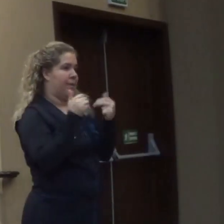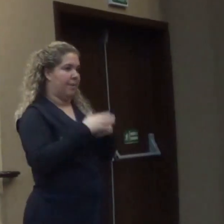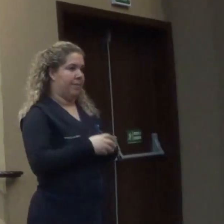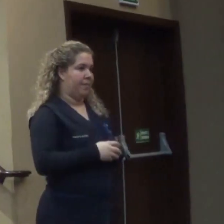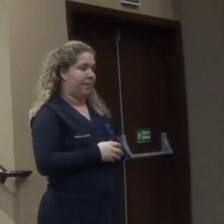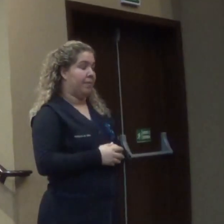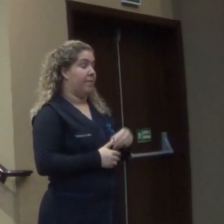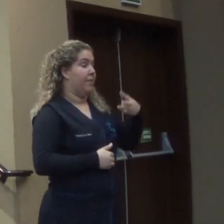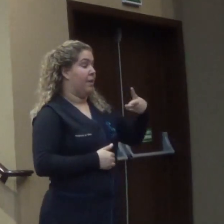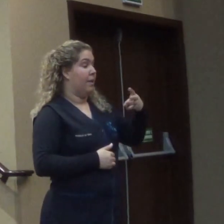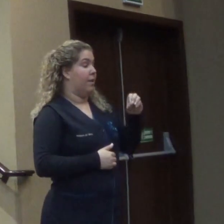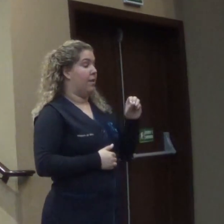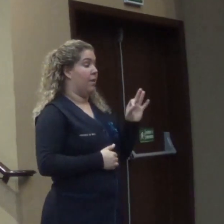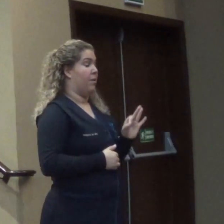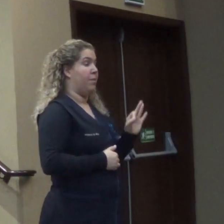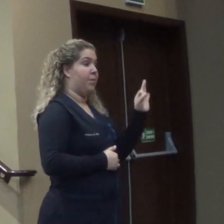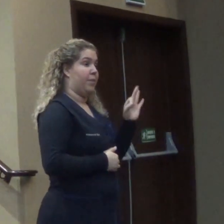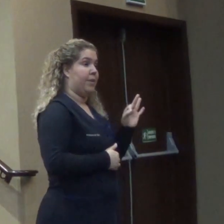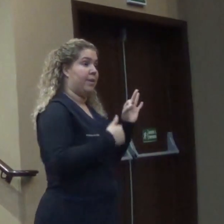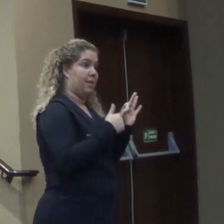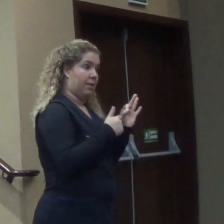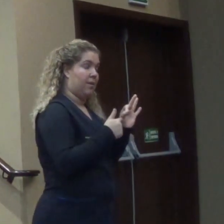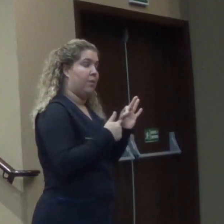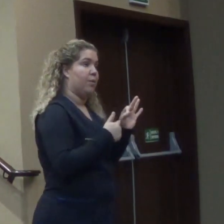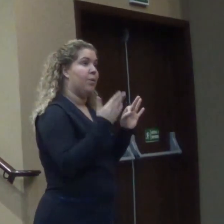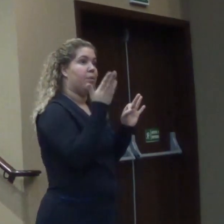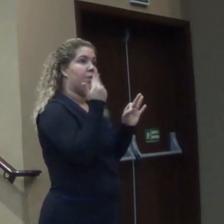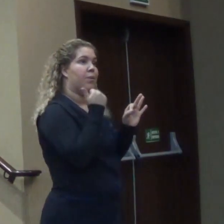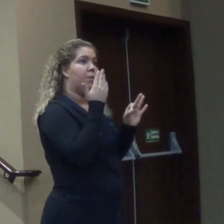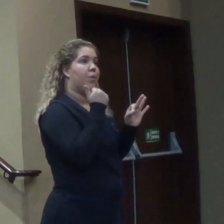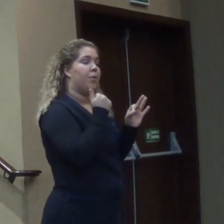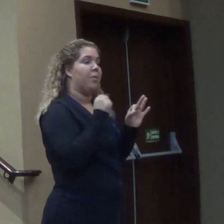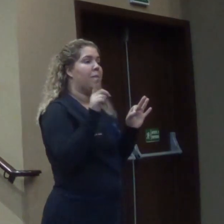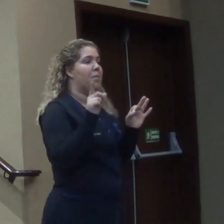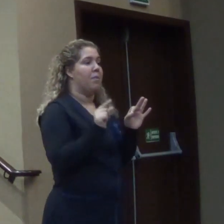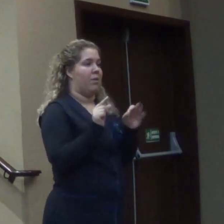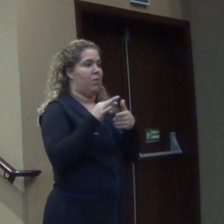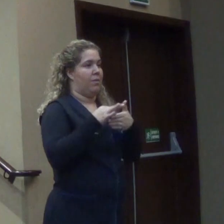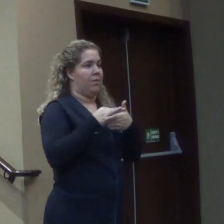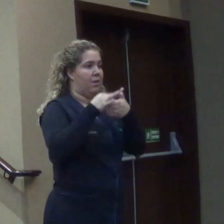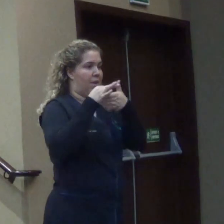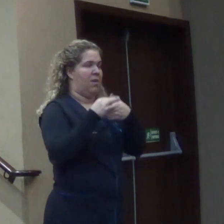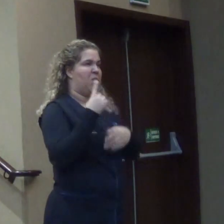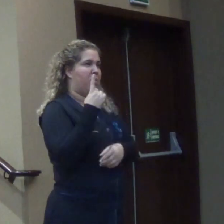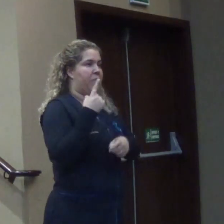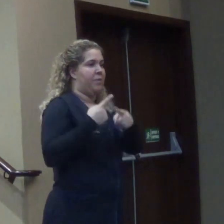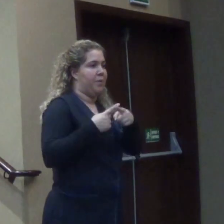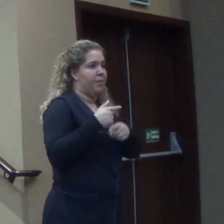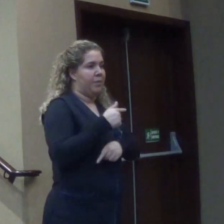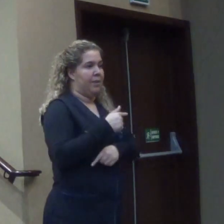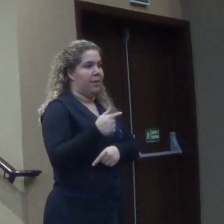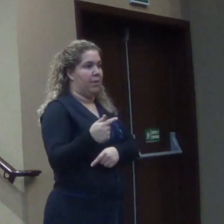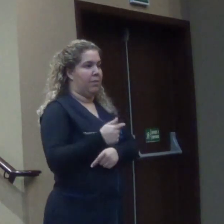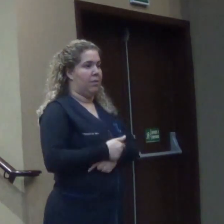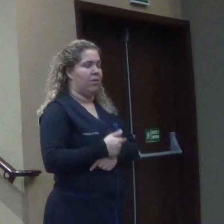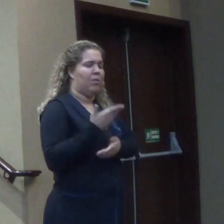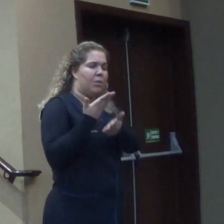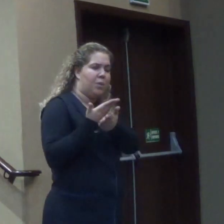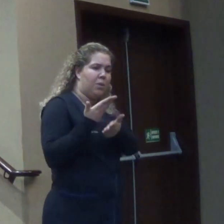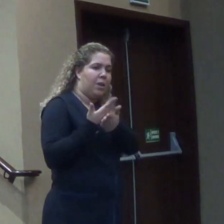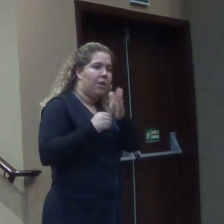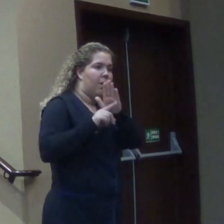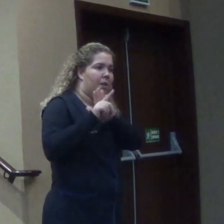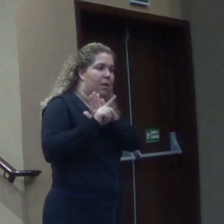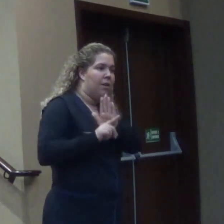30% ovo-lacto-vegetarianos e 20% comiam carne menos de uma vez por semana. Esse estudo foi tão importante